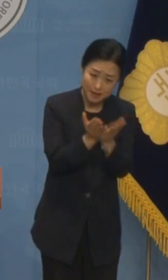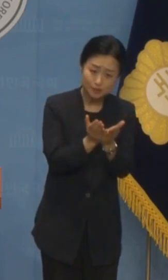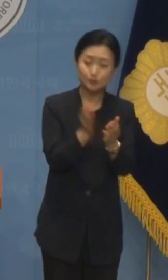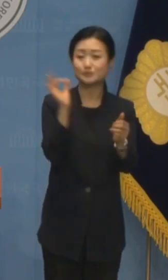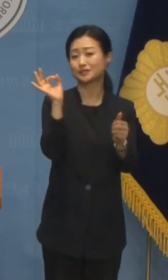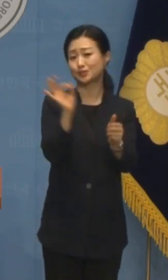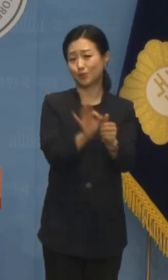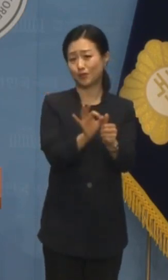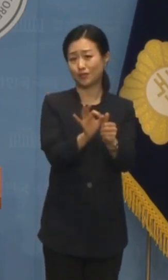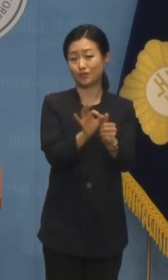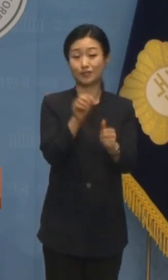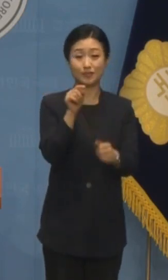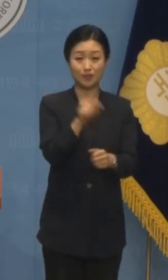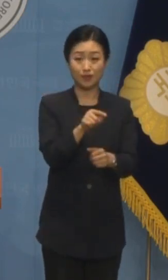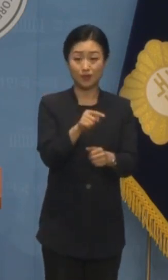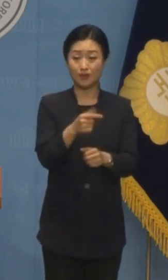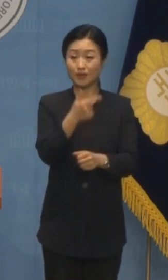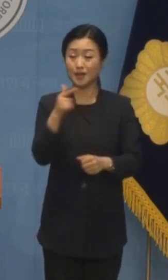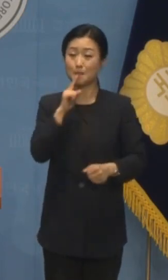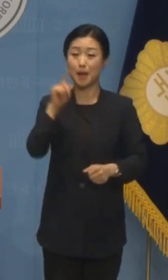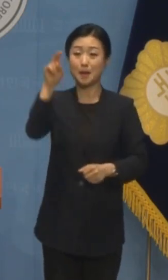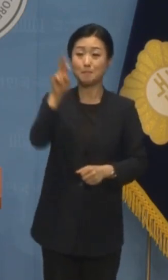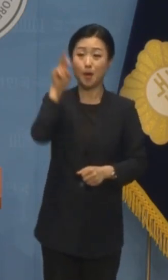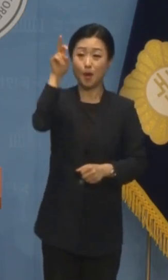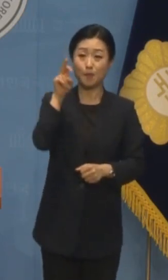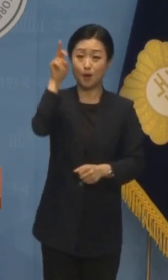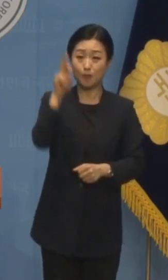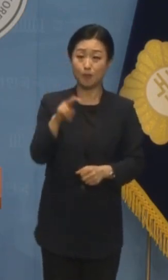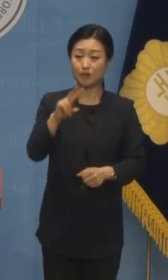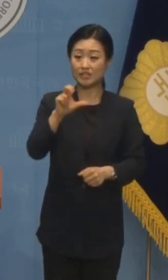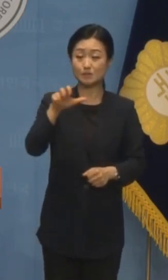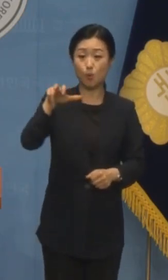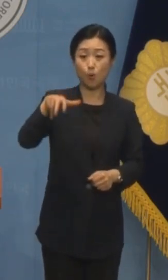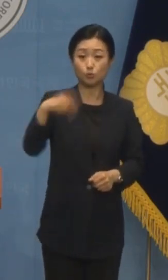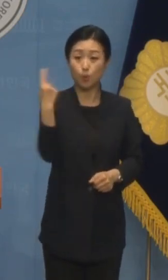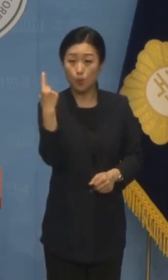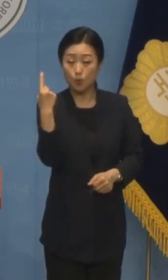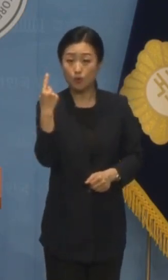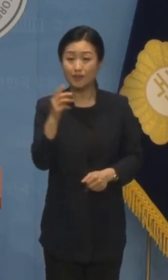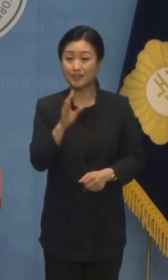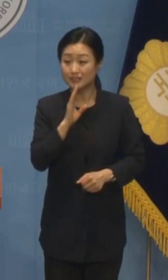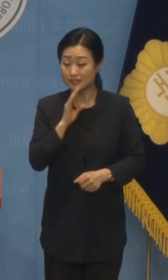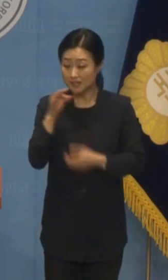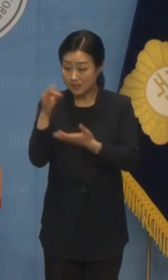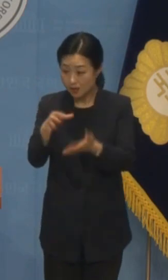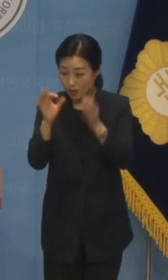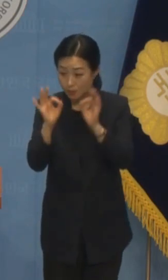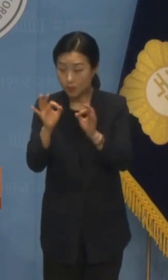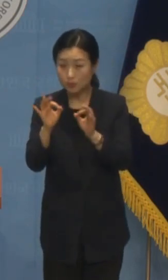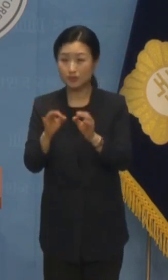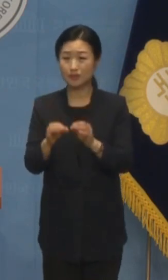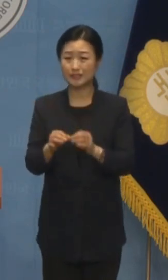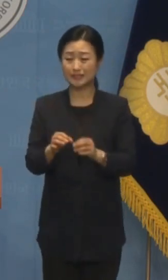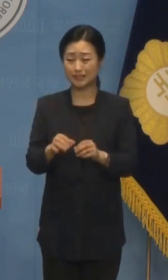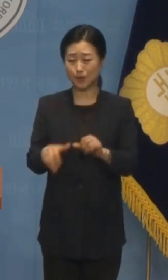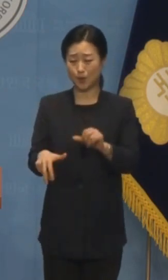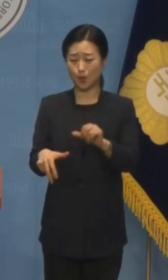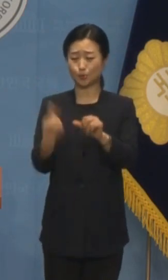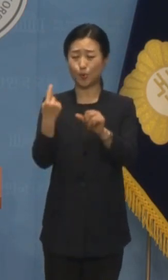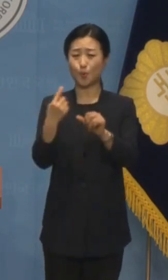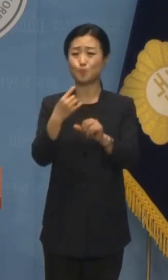충분한 지원을 펼치겠다고 큰 소리치며 약속했던 25조 원은 실제 재정 투입 규모는 5조 원에